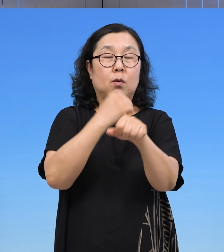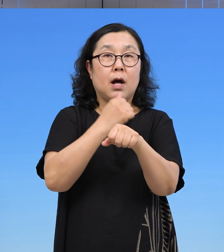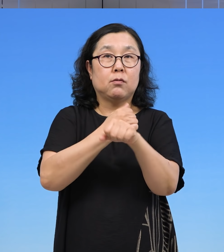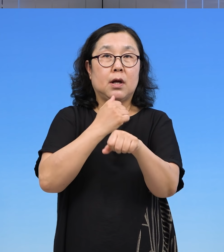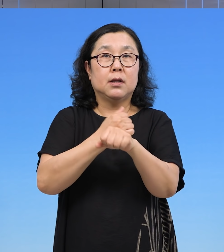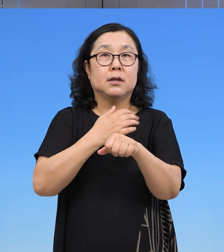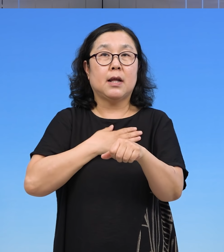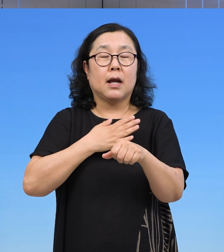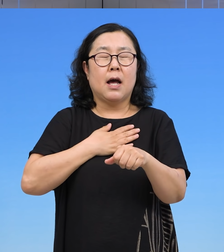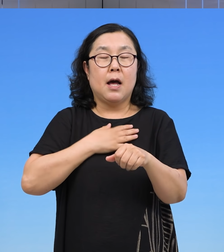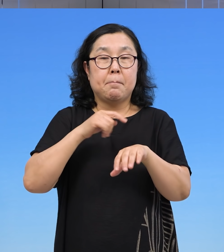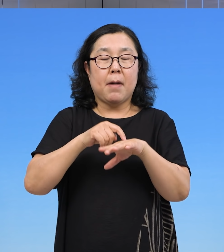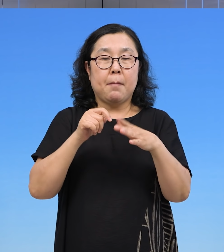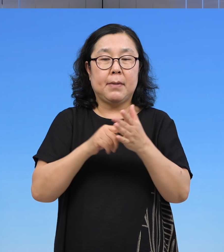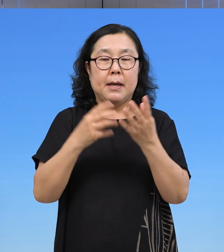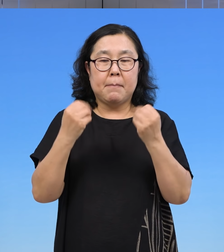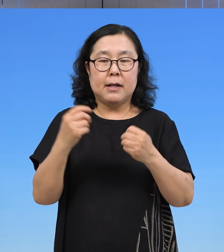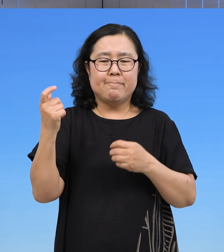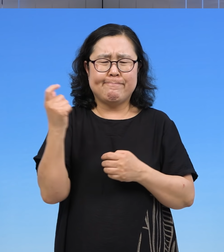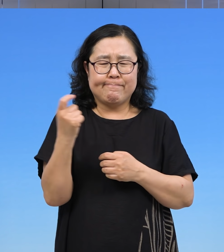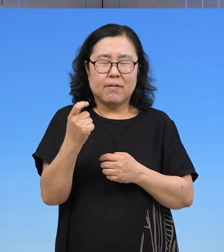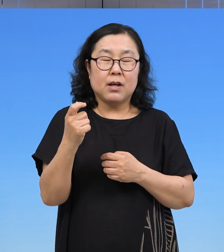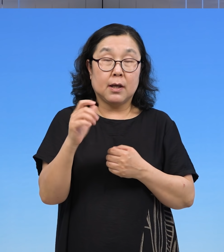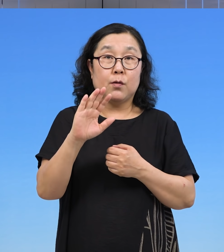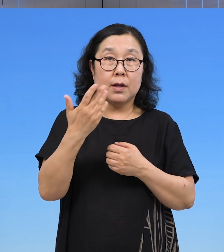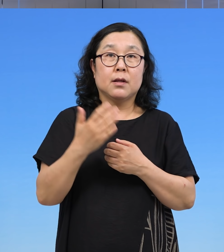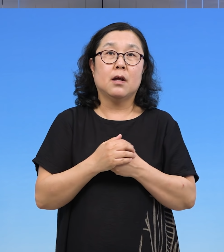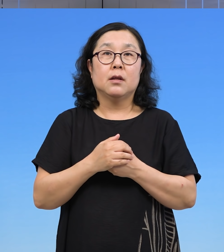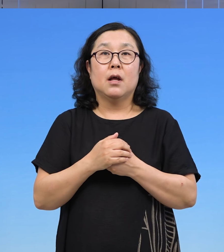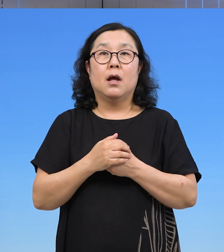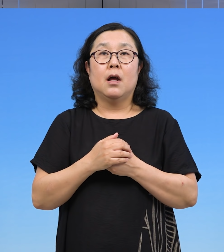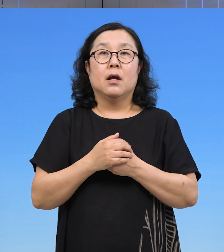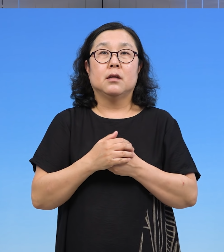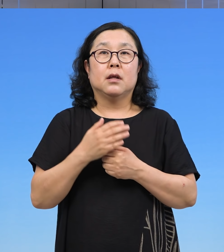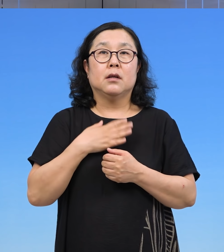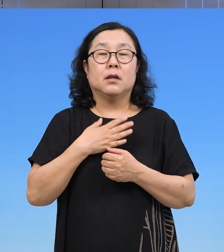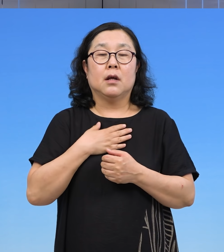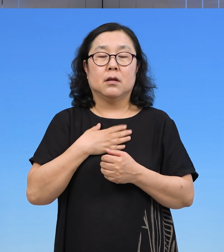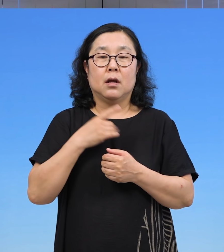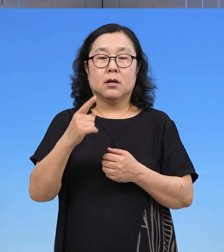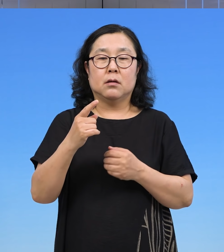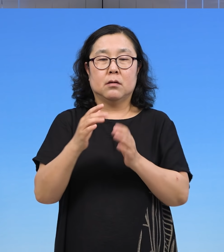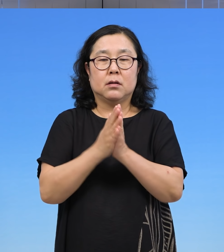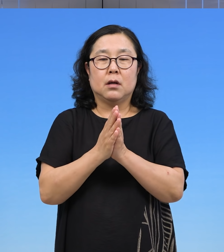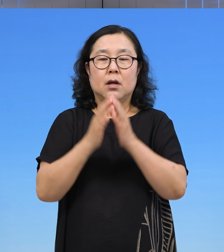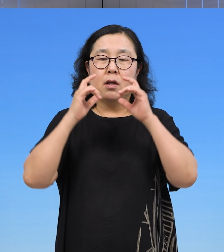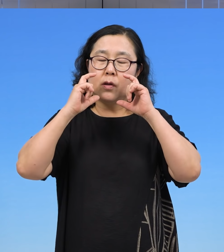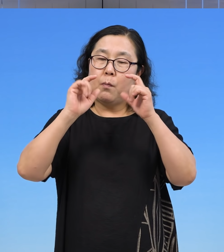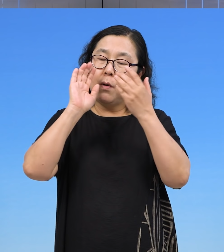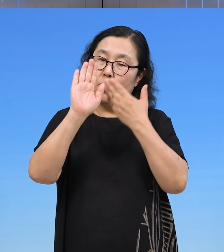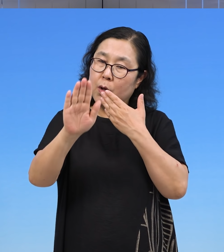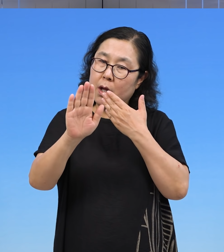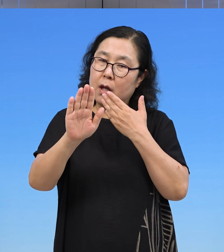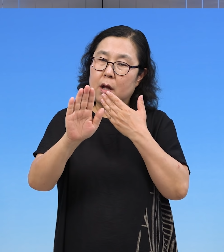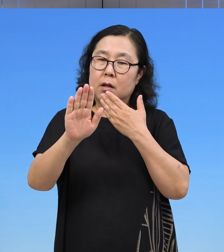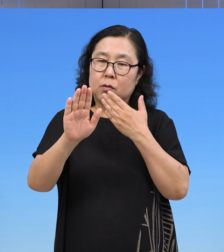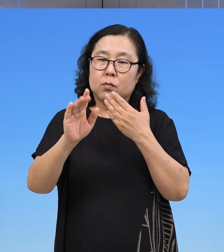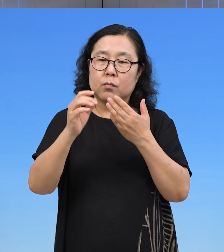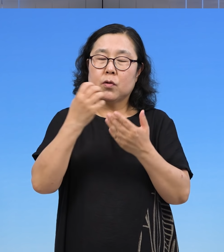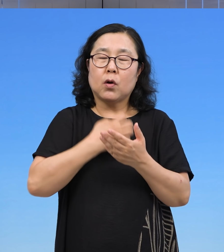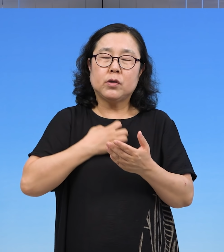뭐 큰일 났다 이게 절대로 안 되는 일을 그냥 자다가 일어나가지고 선포했다고 할 때는 아무 생각이 안 났는데요 다시 이제